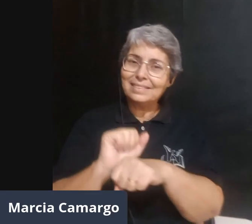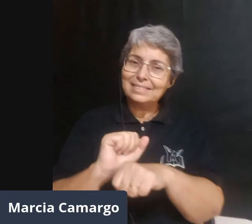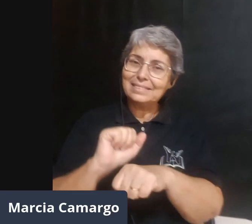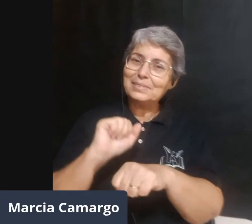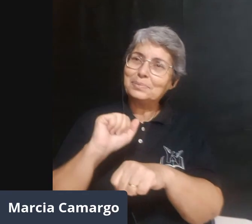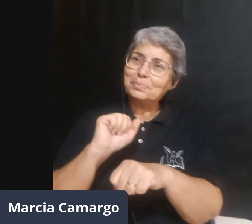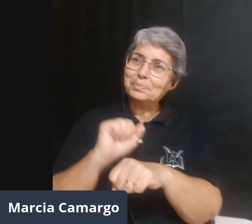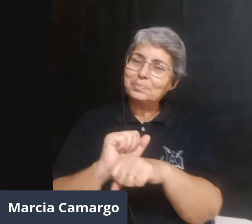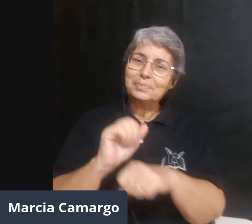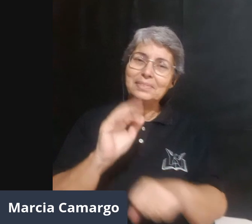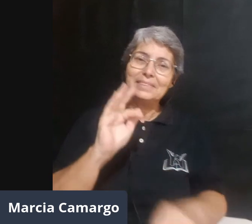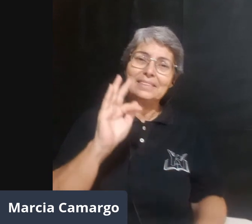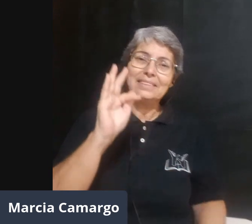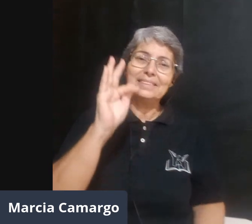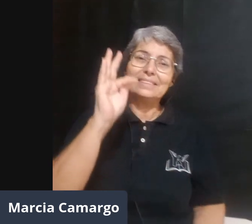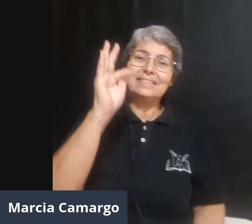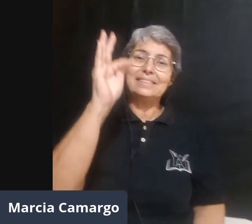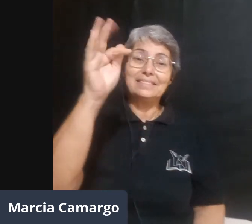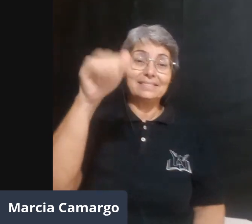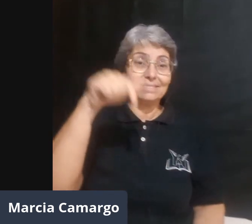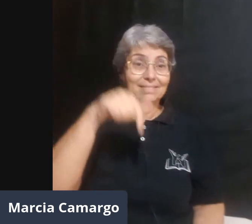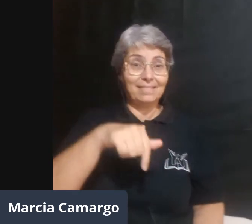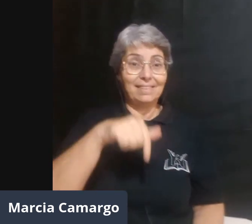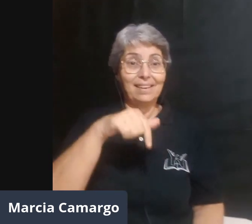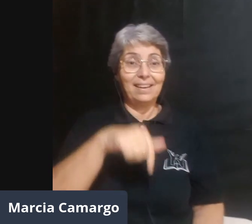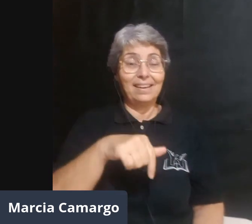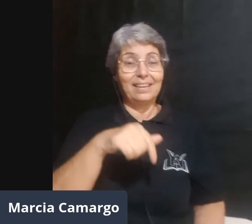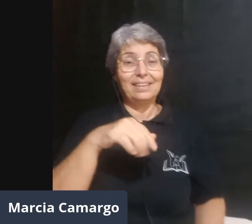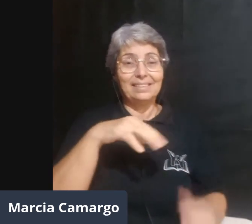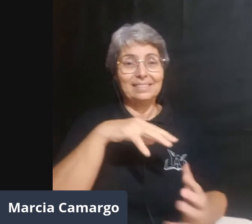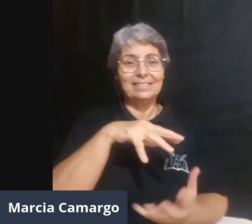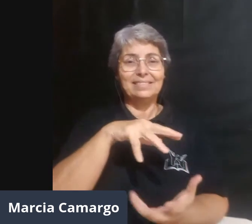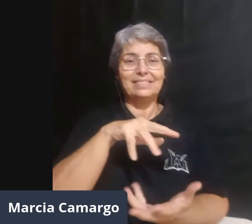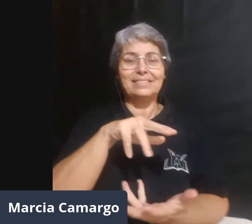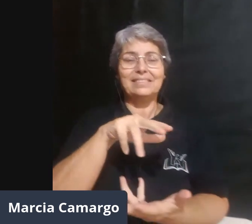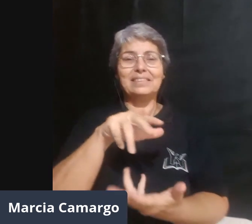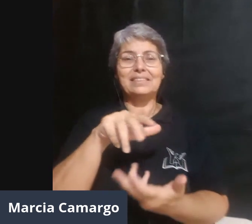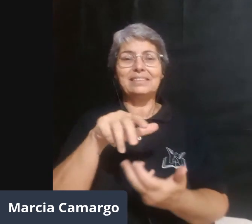esperança aqui. Ele é a